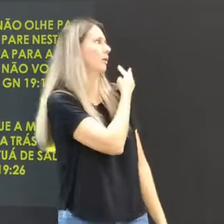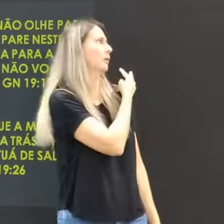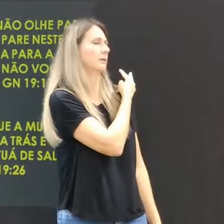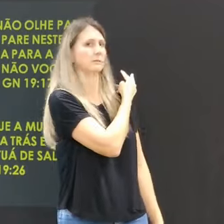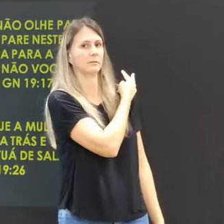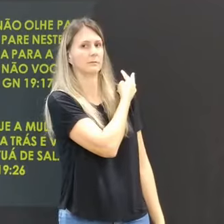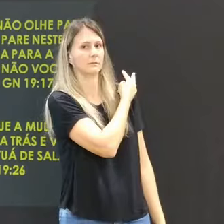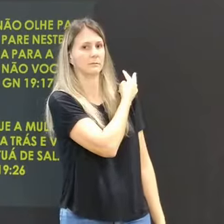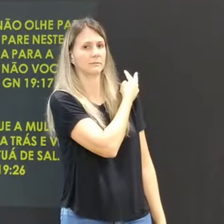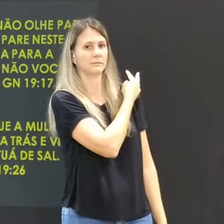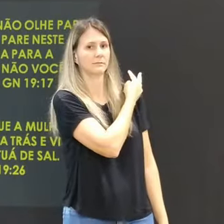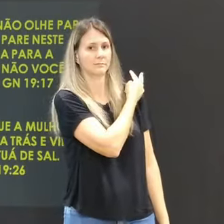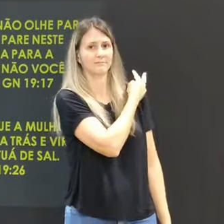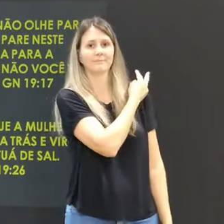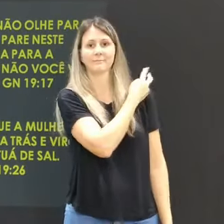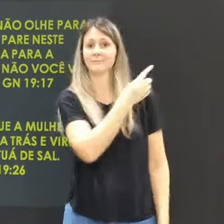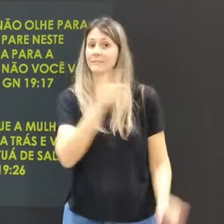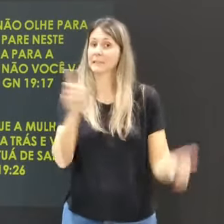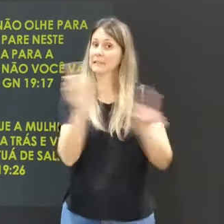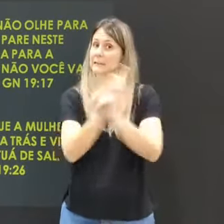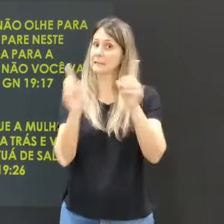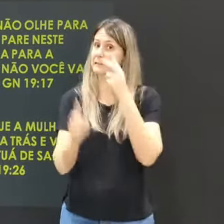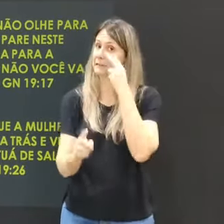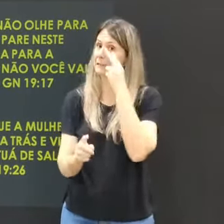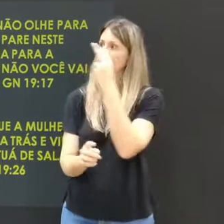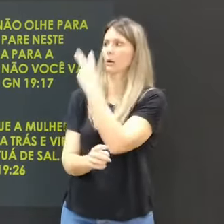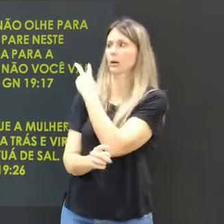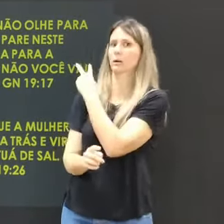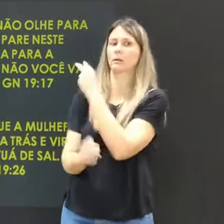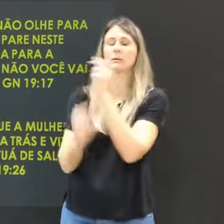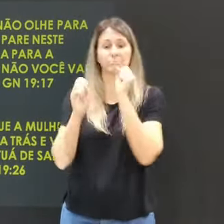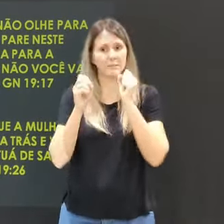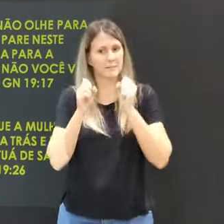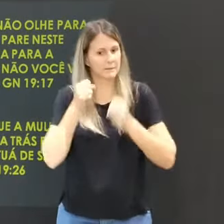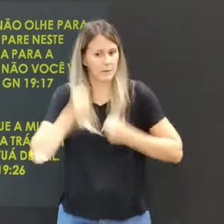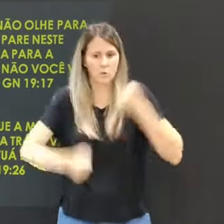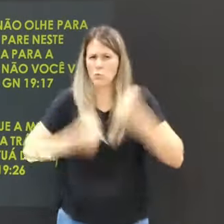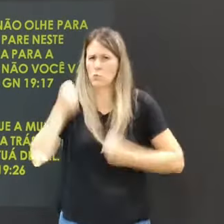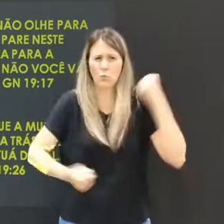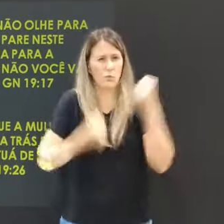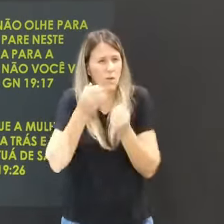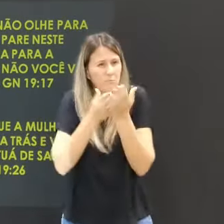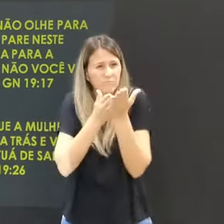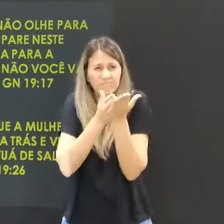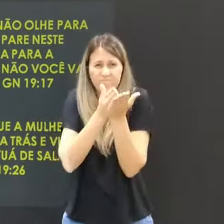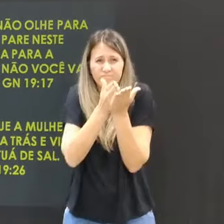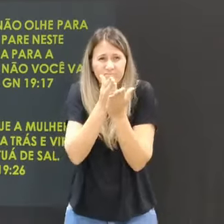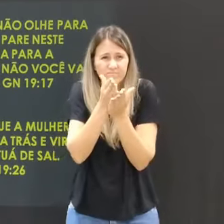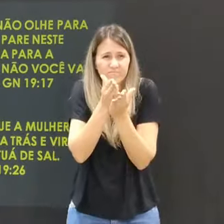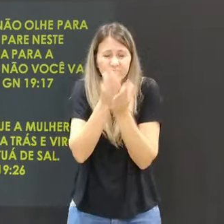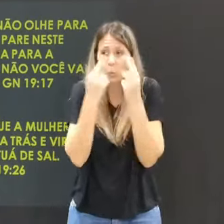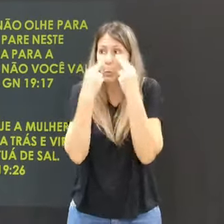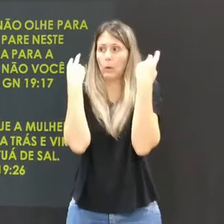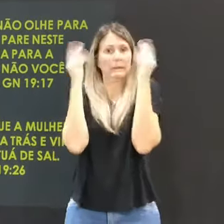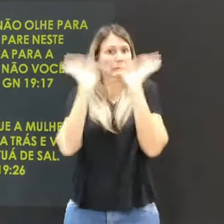você e sua família não olhem para trás. Não olhem para trás. Vão, corram, vão em direção à montanha, não